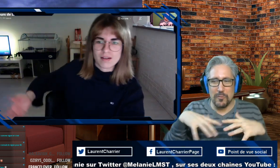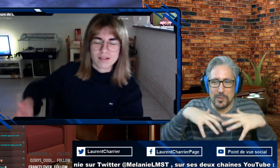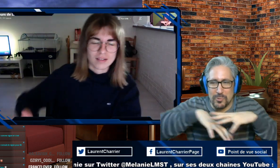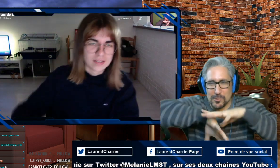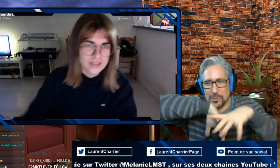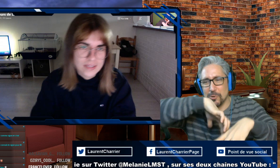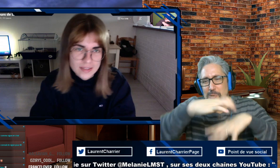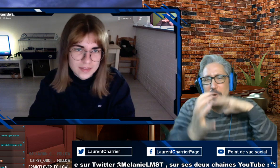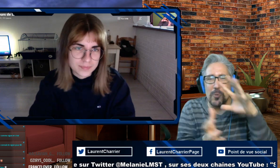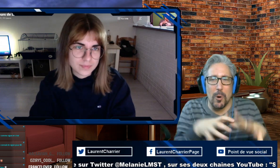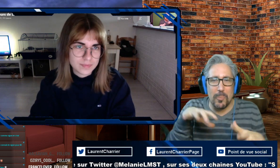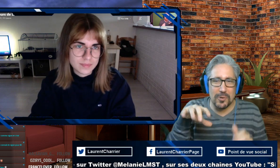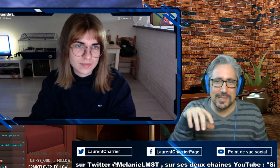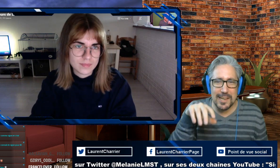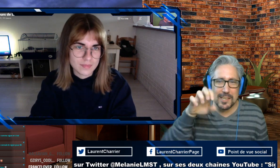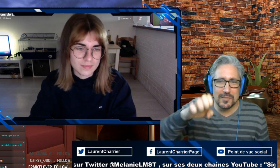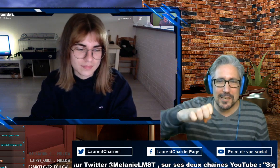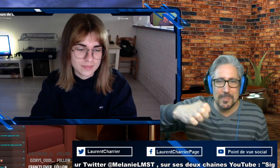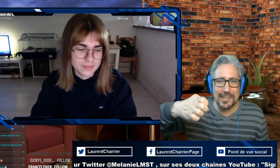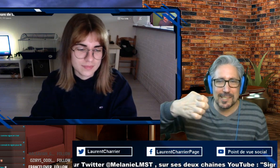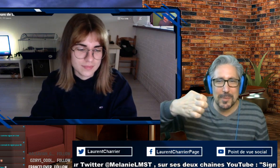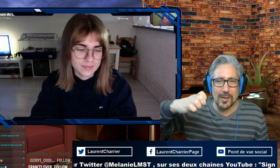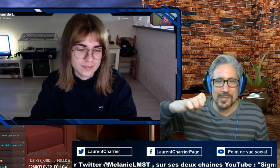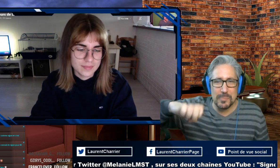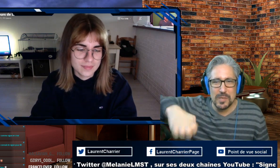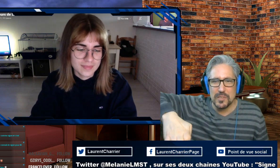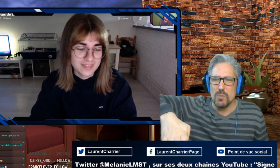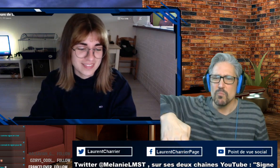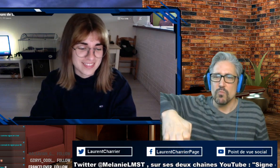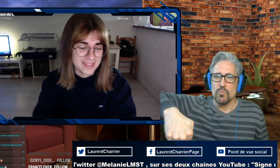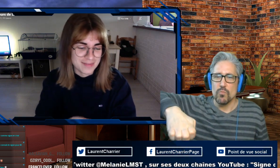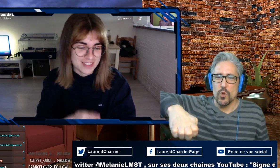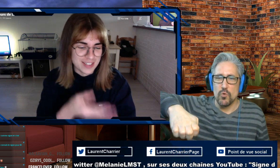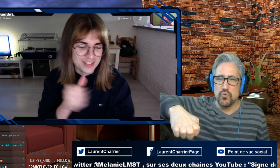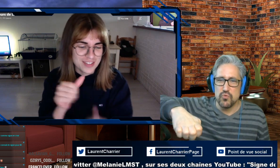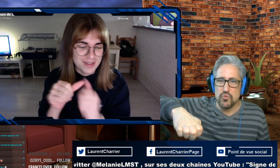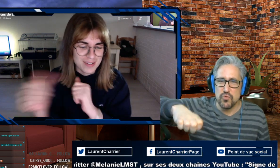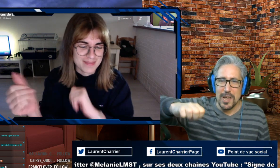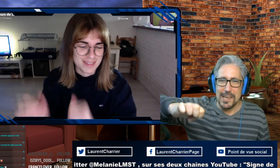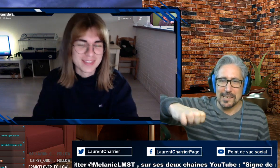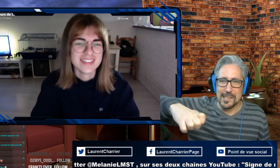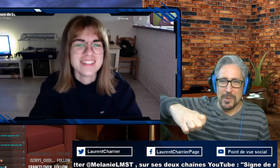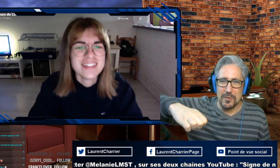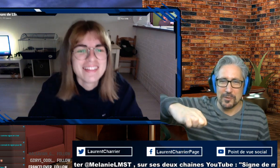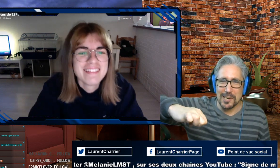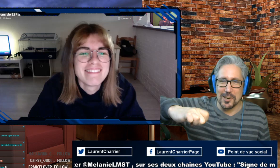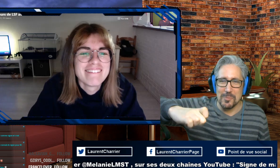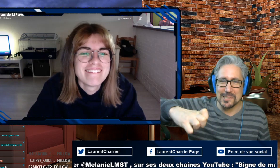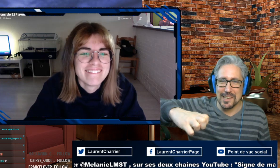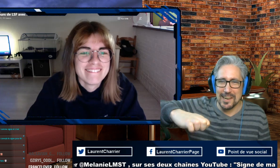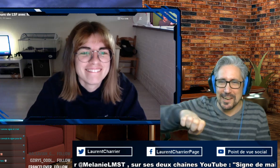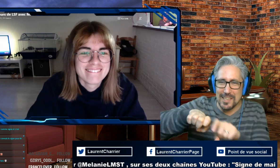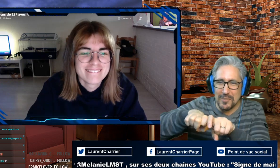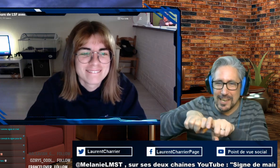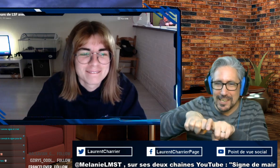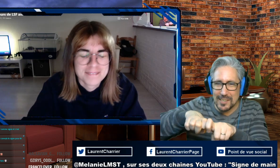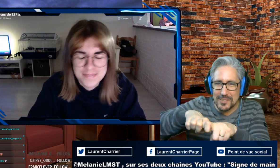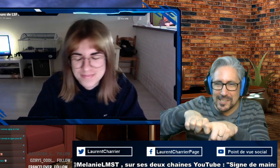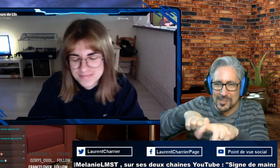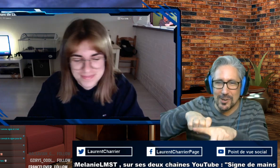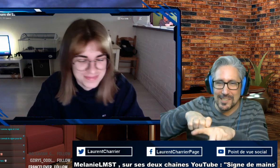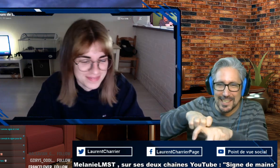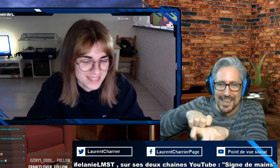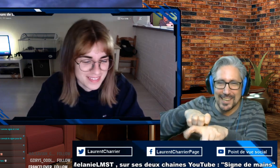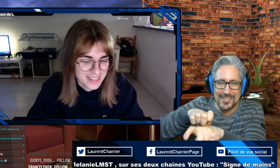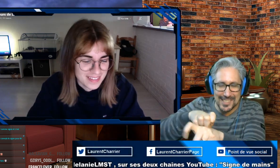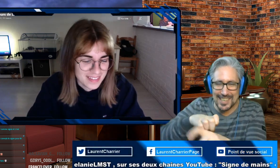Et pas. en fait, pour se transformer en panthère, il mettait ses mains comme ça, puis il faisait. C'est drôle. Et ses mains, elles faisaient comme ça, il y avait les griffes